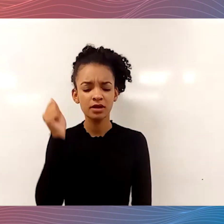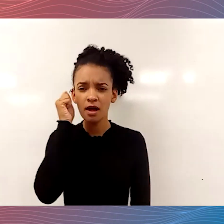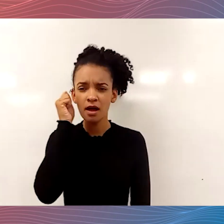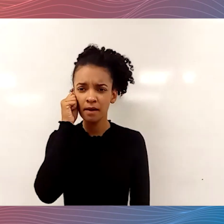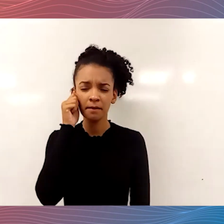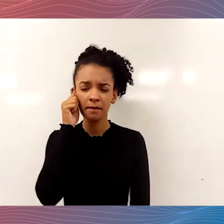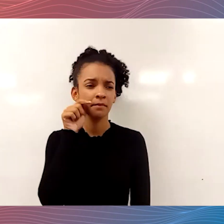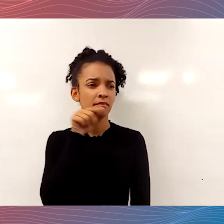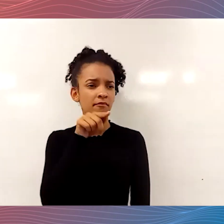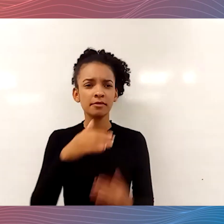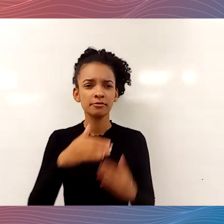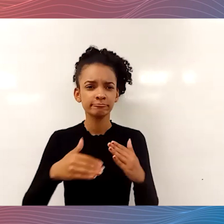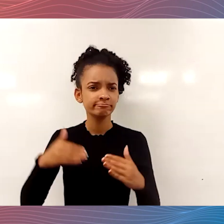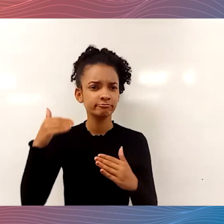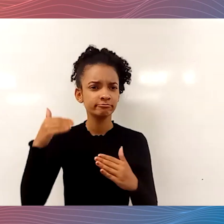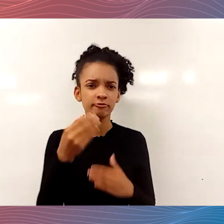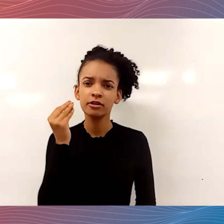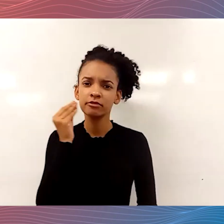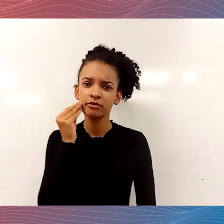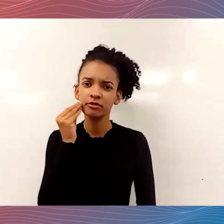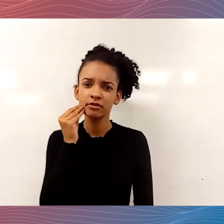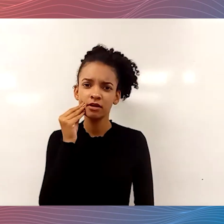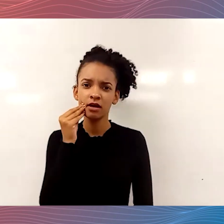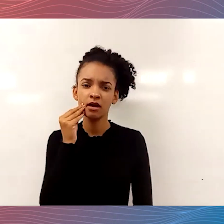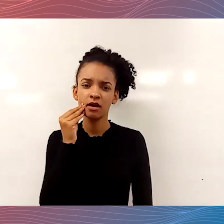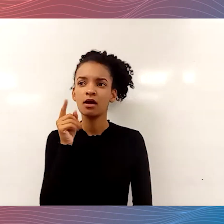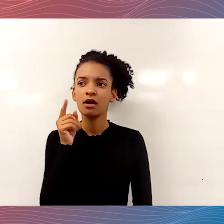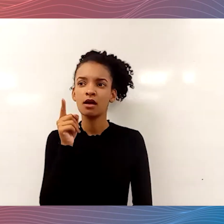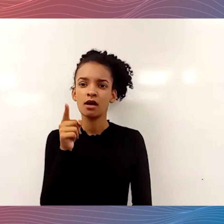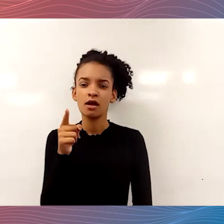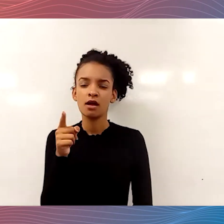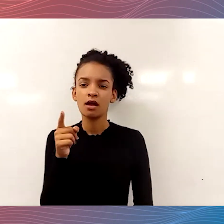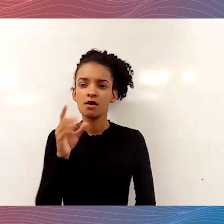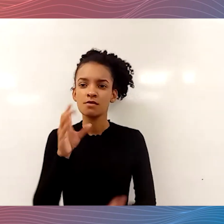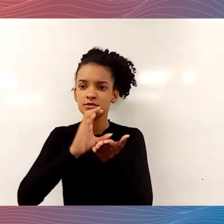Jones? 90 CEAPistas em La Paz.